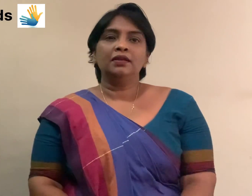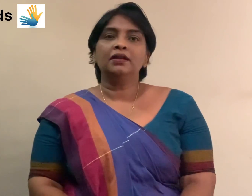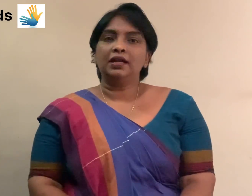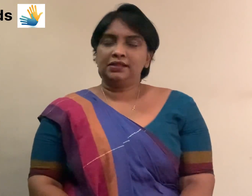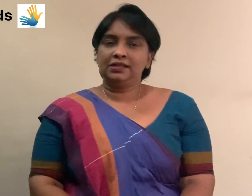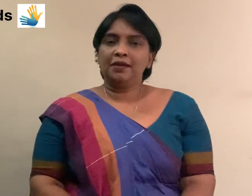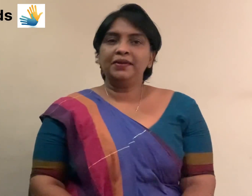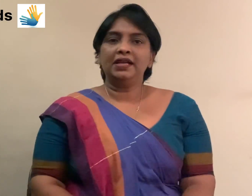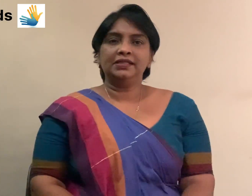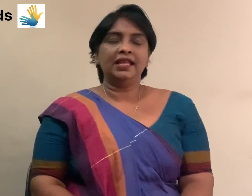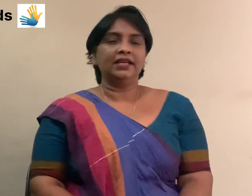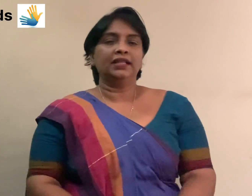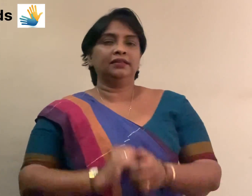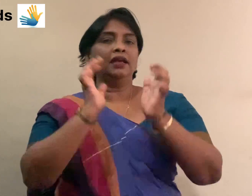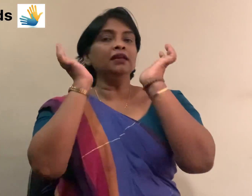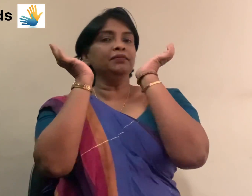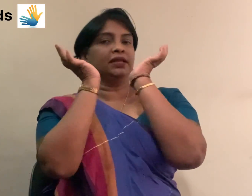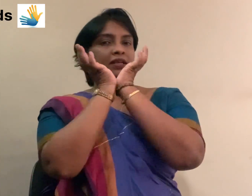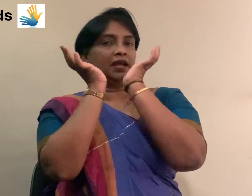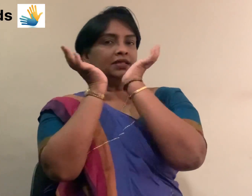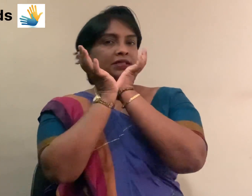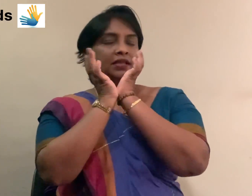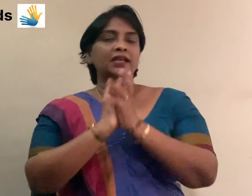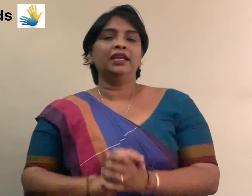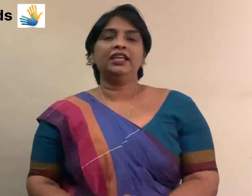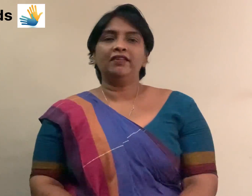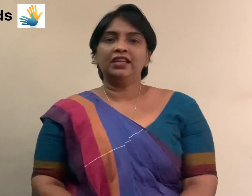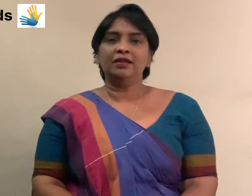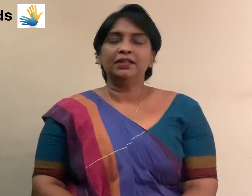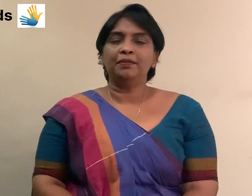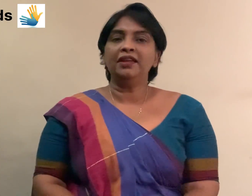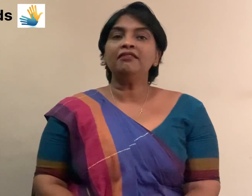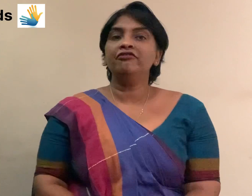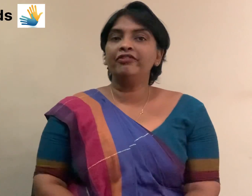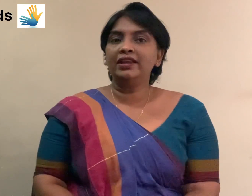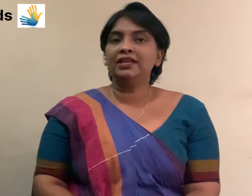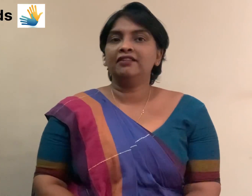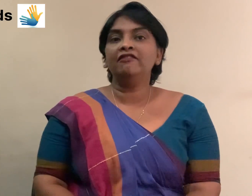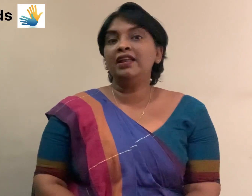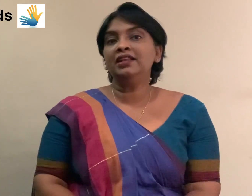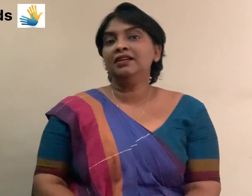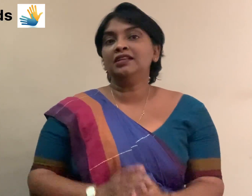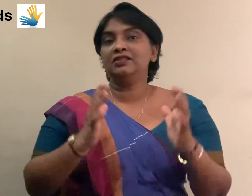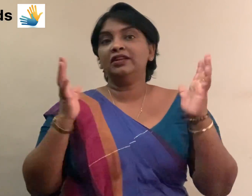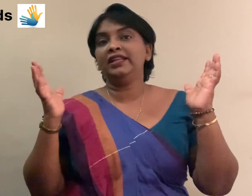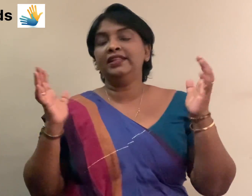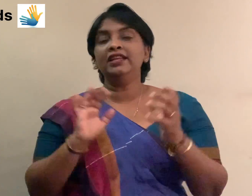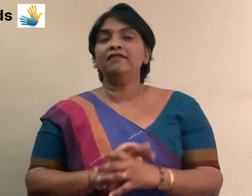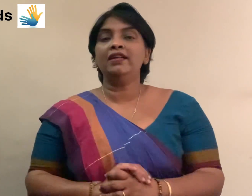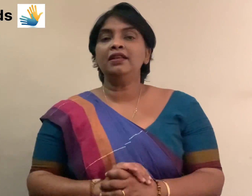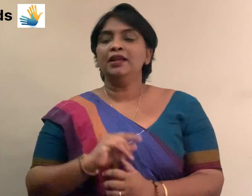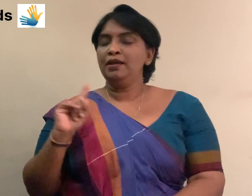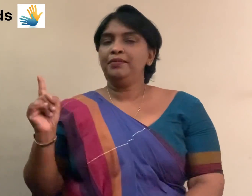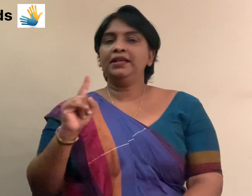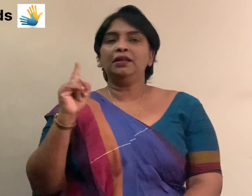ගස් අපි ගස් දැනගත්තා. මේක ගස්. ඒ වගේම තමයි වැල්. වැල් ගස් වලට තියෙන වැල්. මේක තමයි